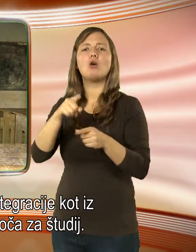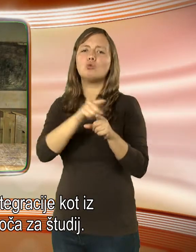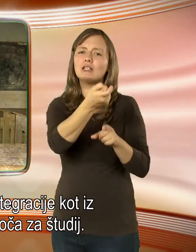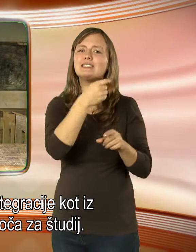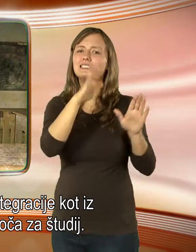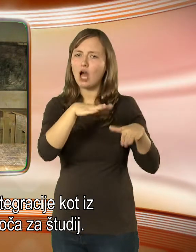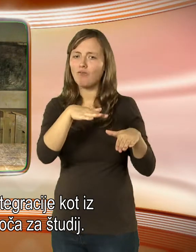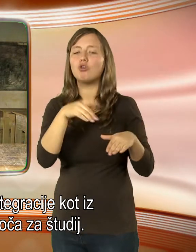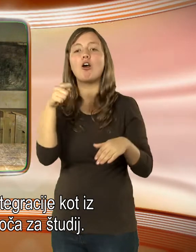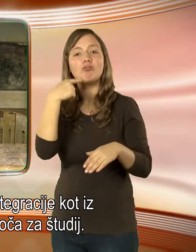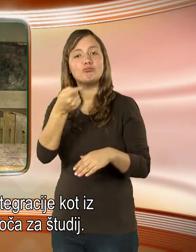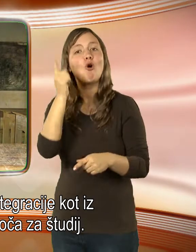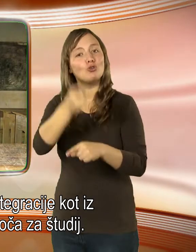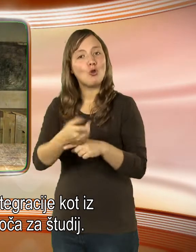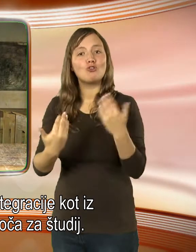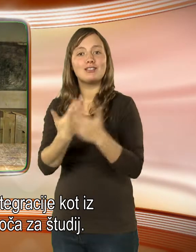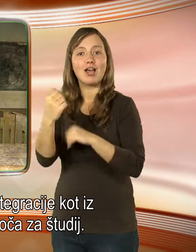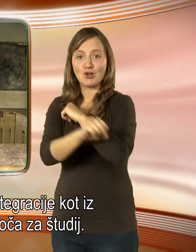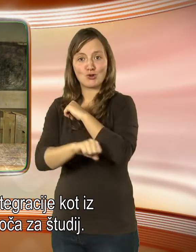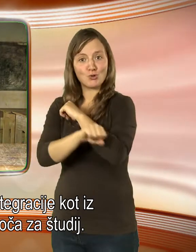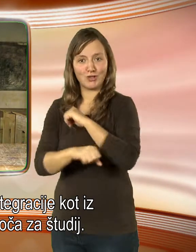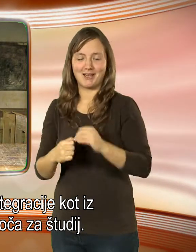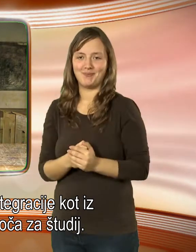odloča za študij.